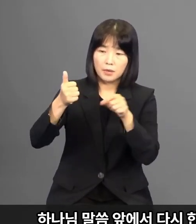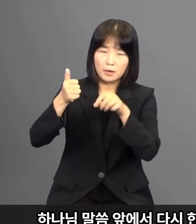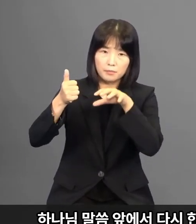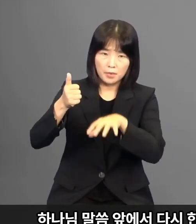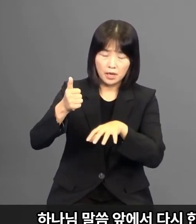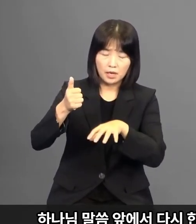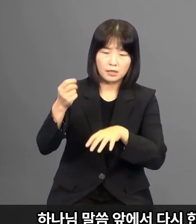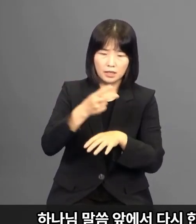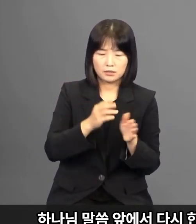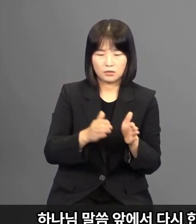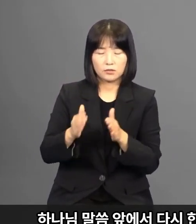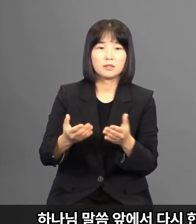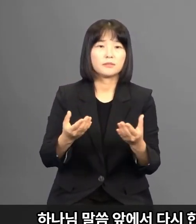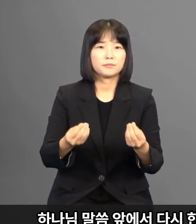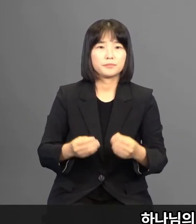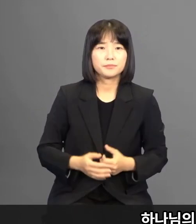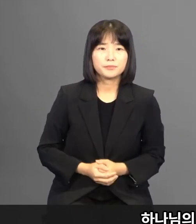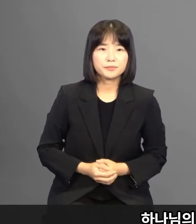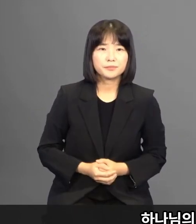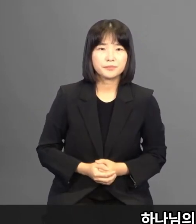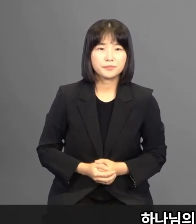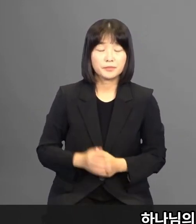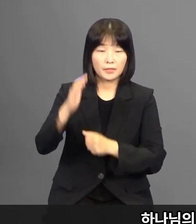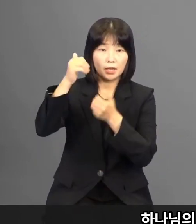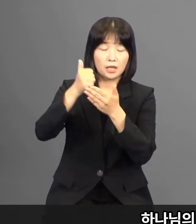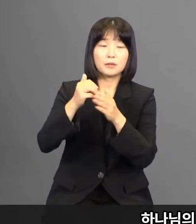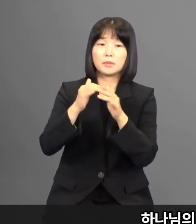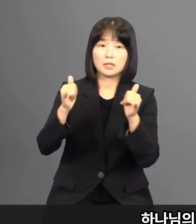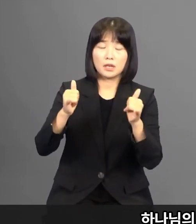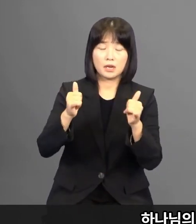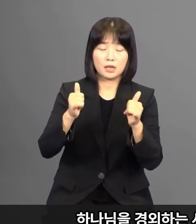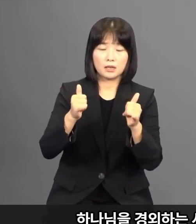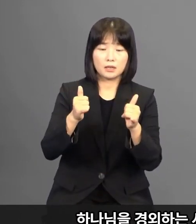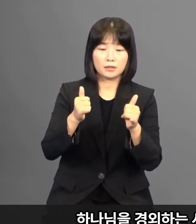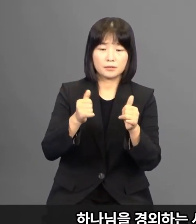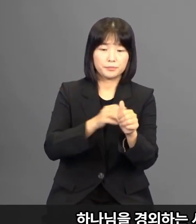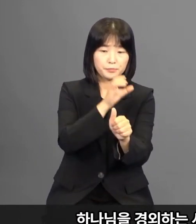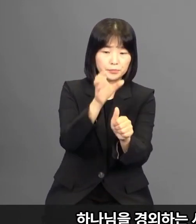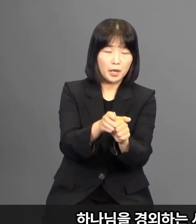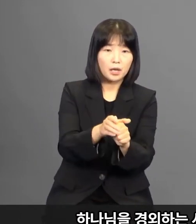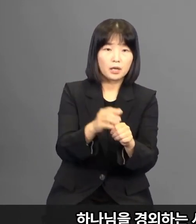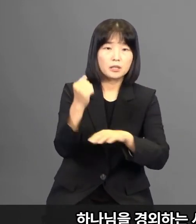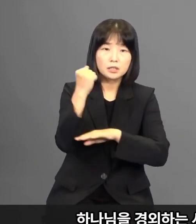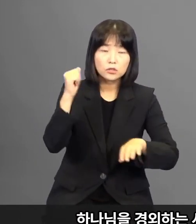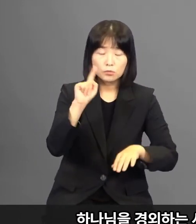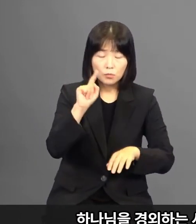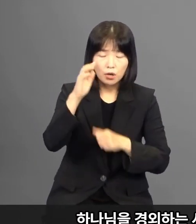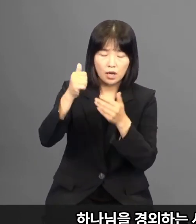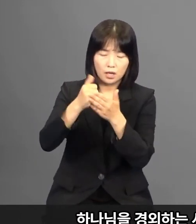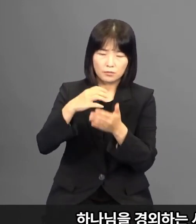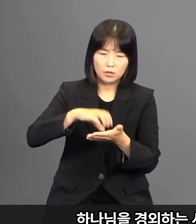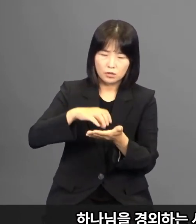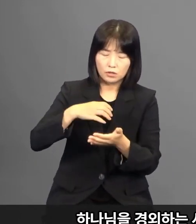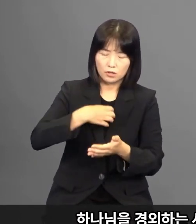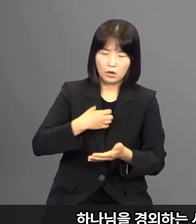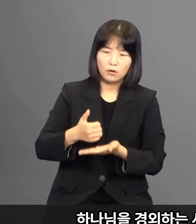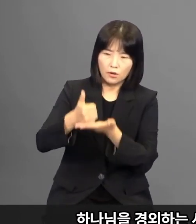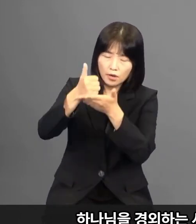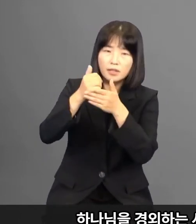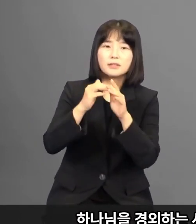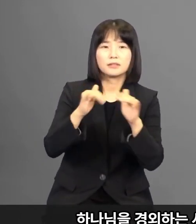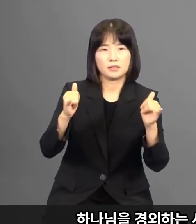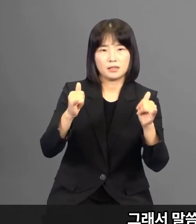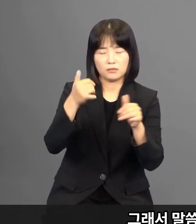은혜를 누렸습니다. 하나님의 사람을 세우는 기준은 하나님을 경외하는 사람, 충성스러운